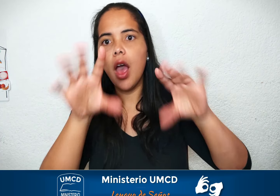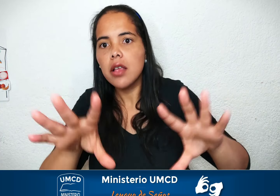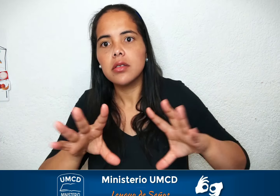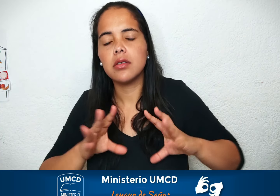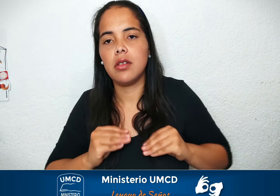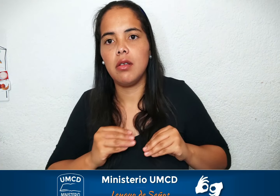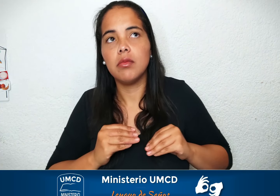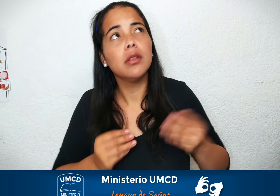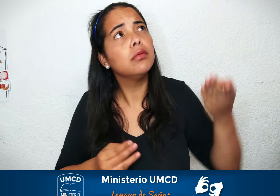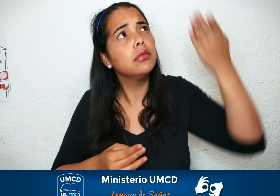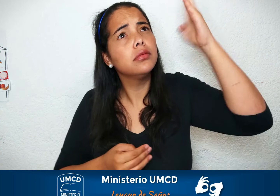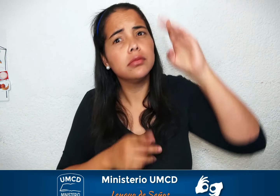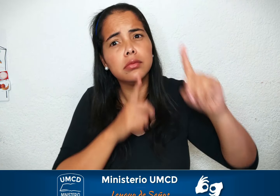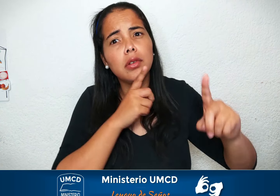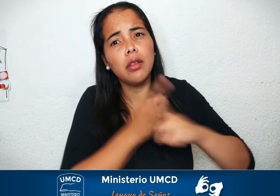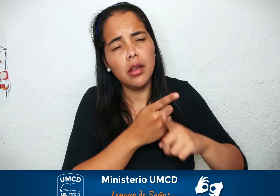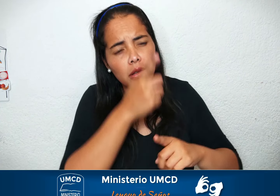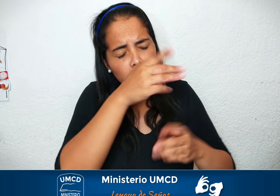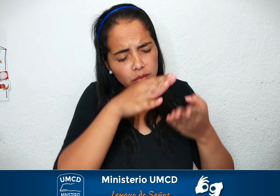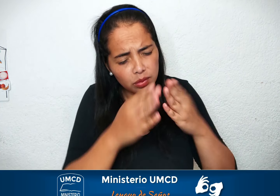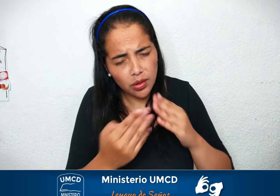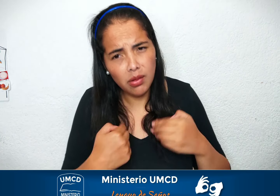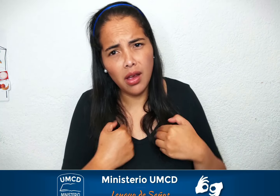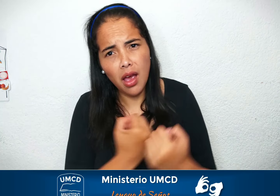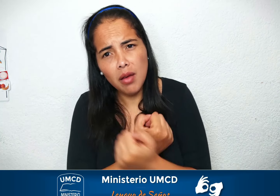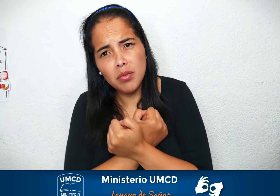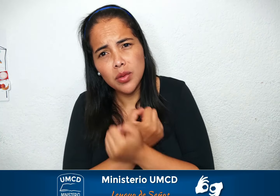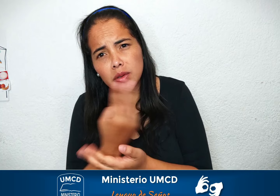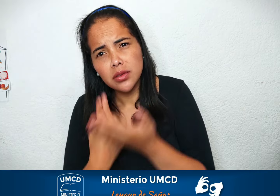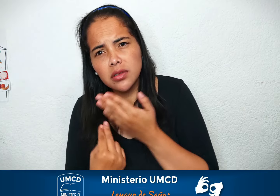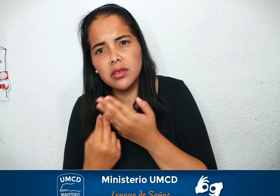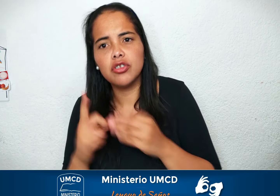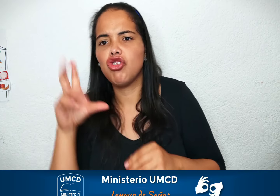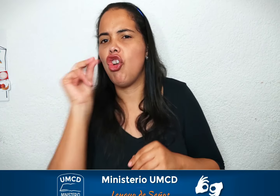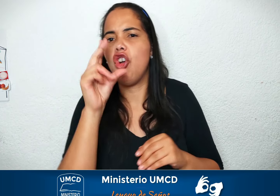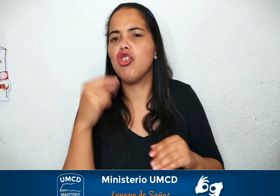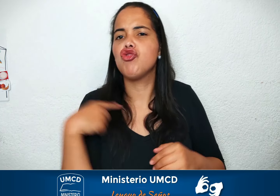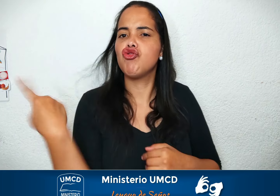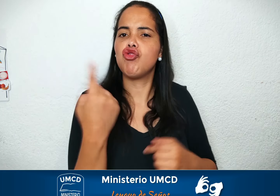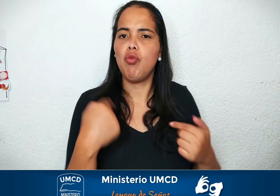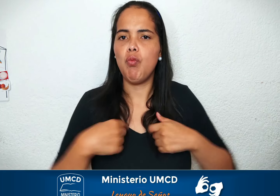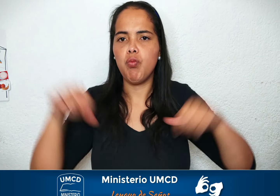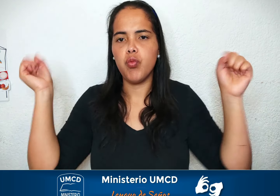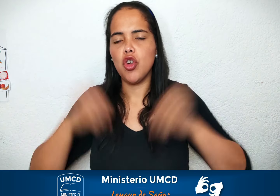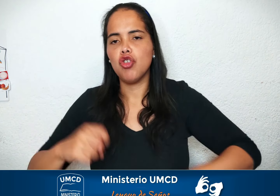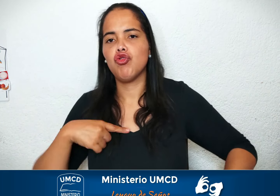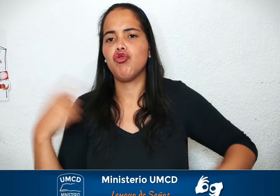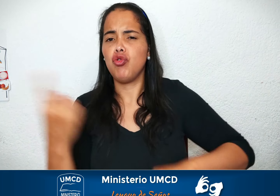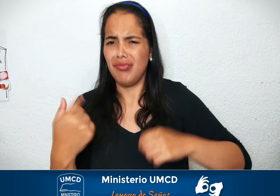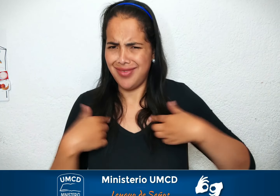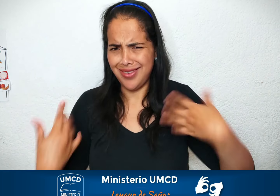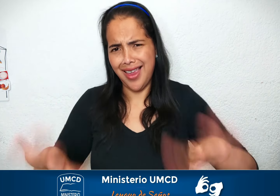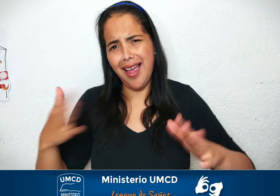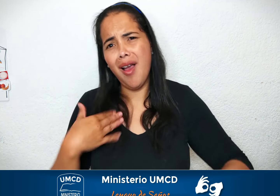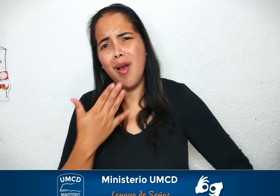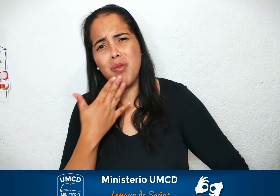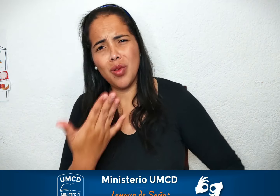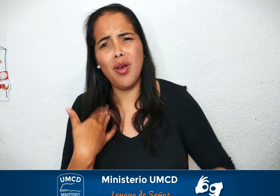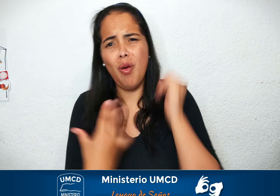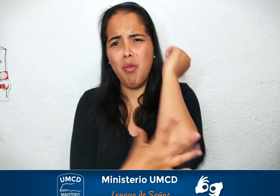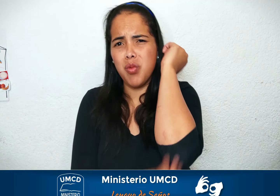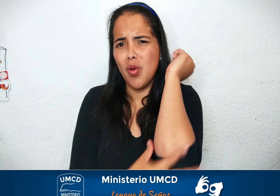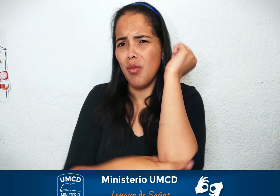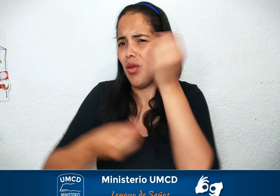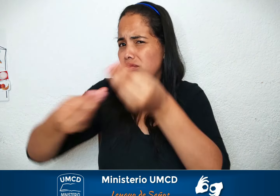obra y recibir la obra de Cristo. Siempre trata de justificarse a sí mismo para poder